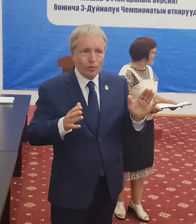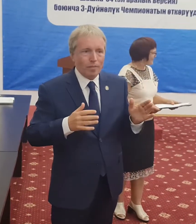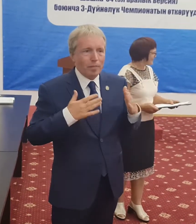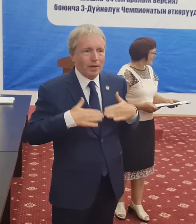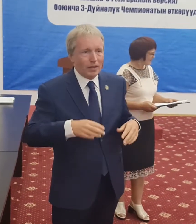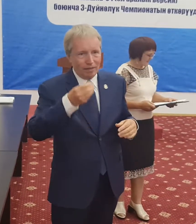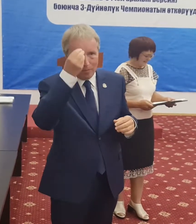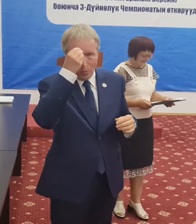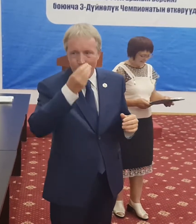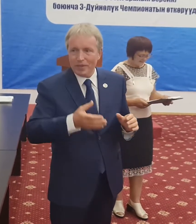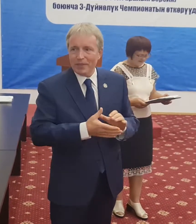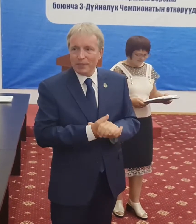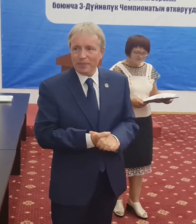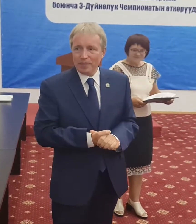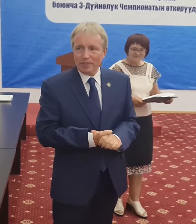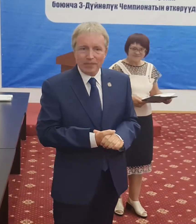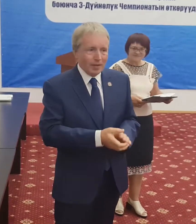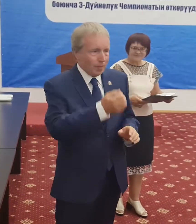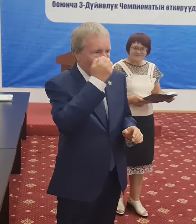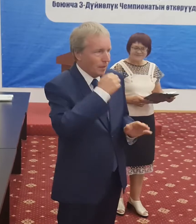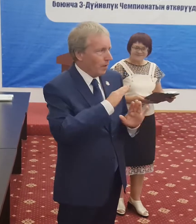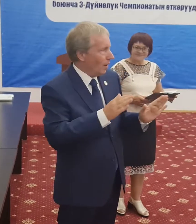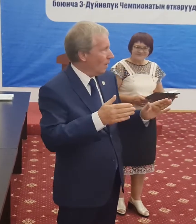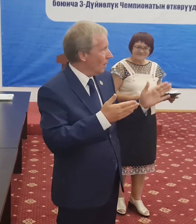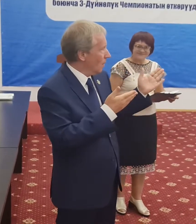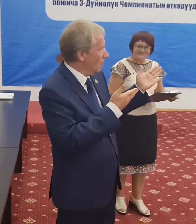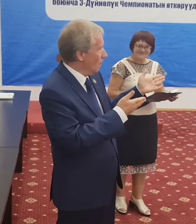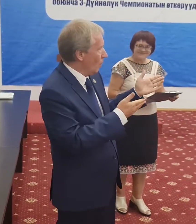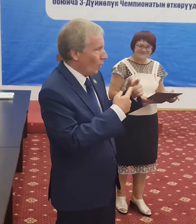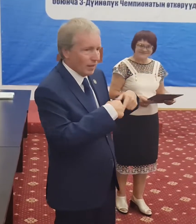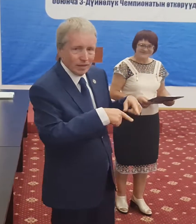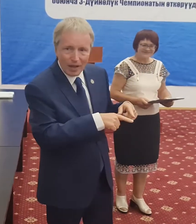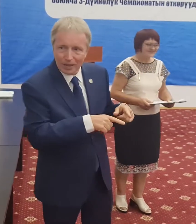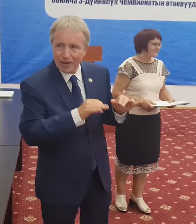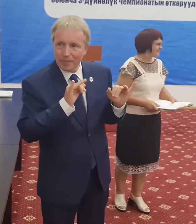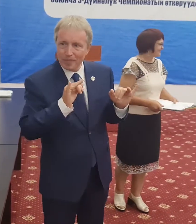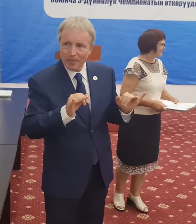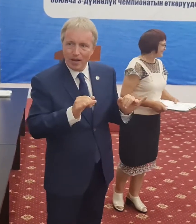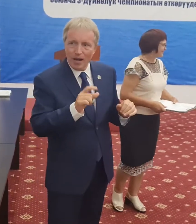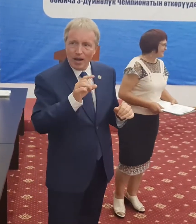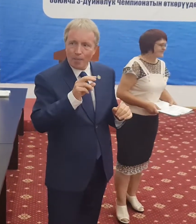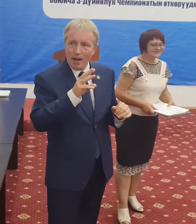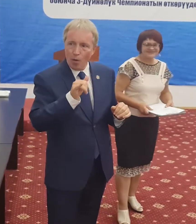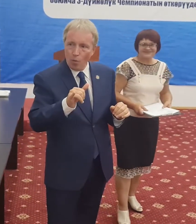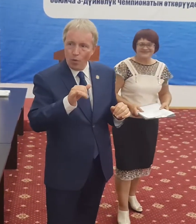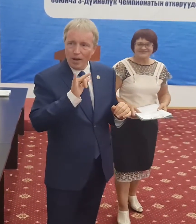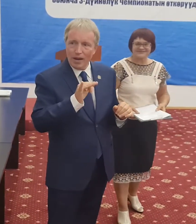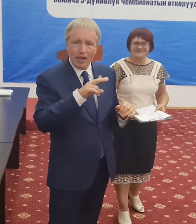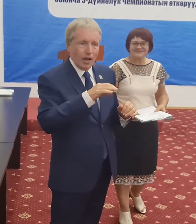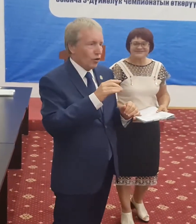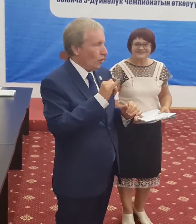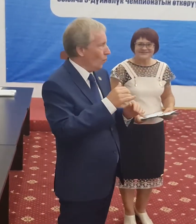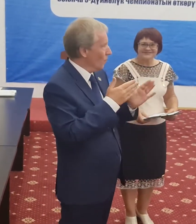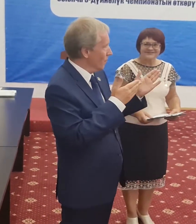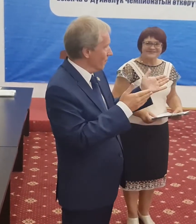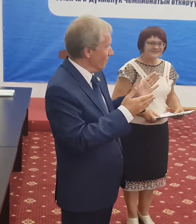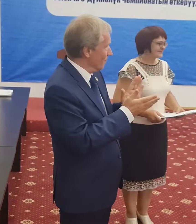И у нас будут отличные и приятные воспоминания. Спасибо всем. Спасибо большое организации. Лично, дубер, мне прошу.